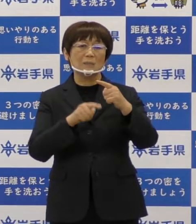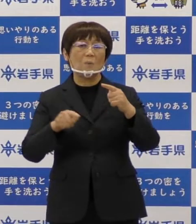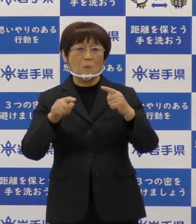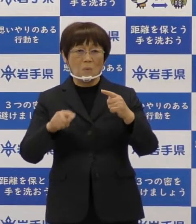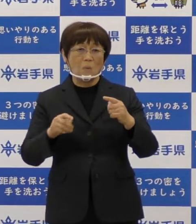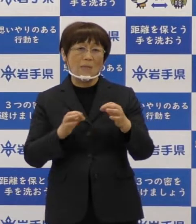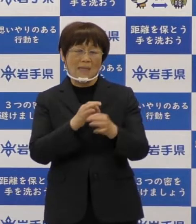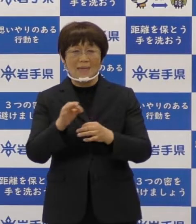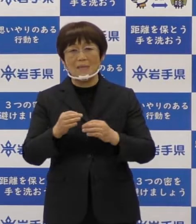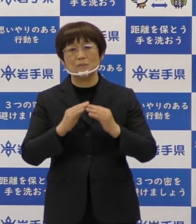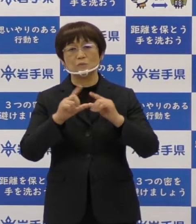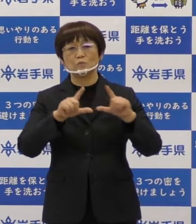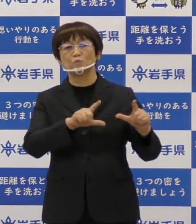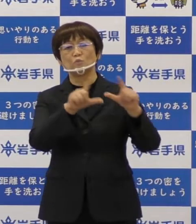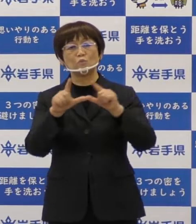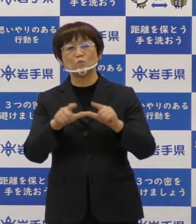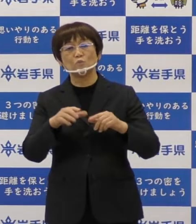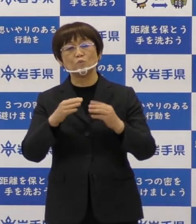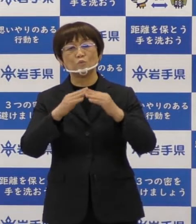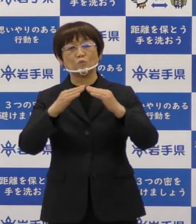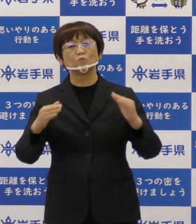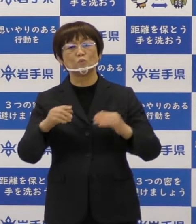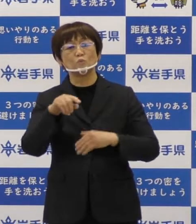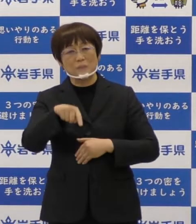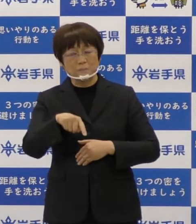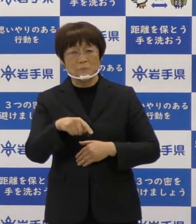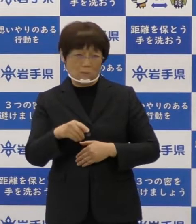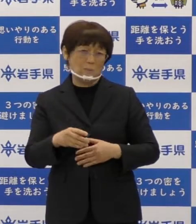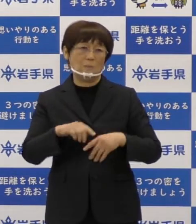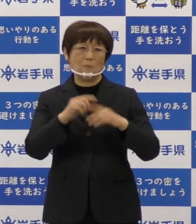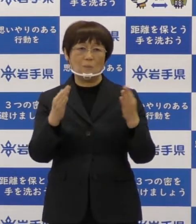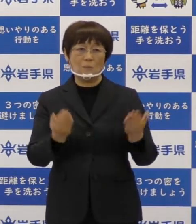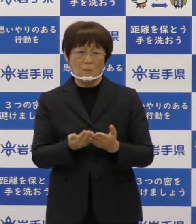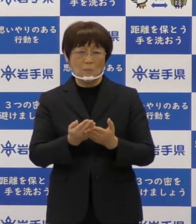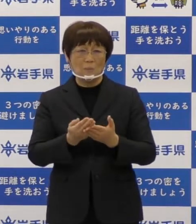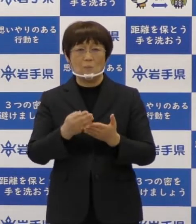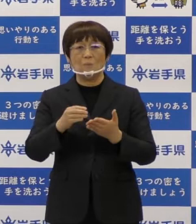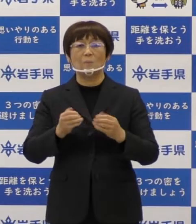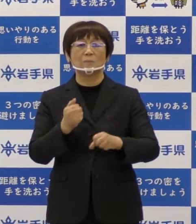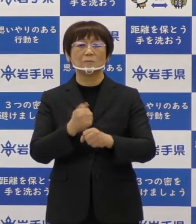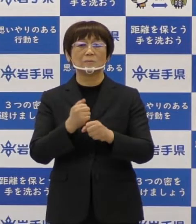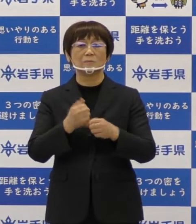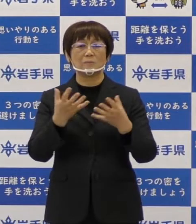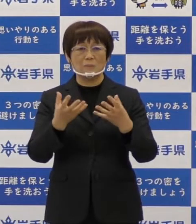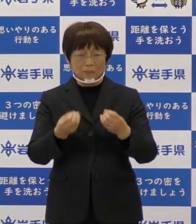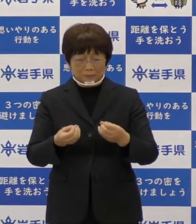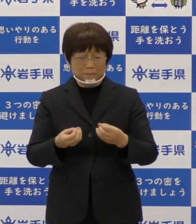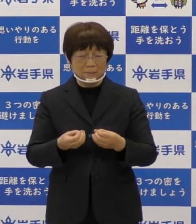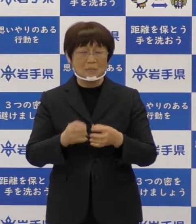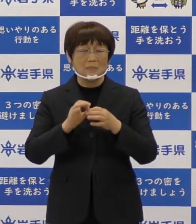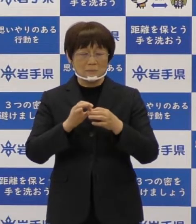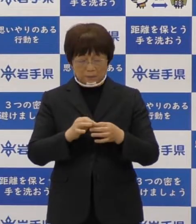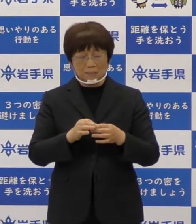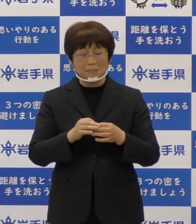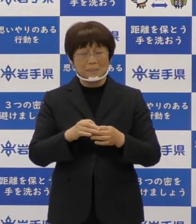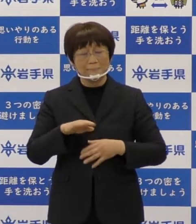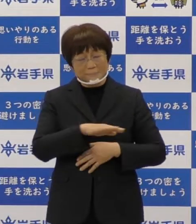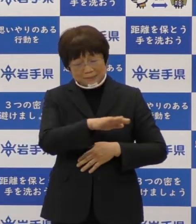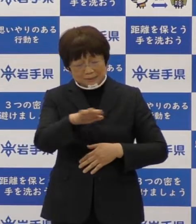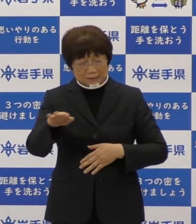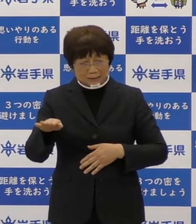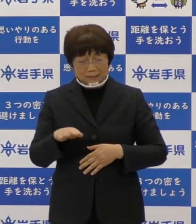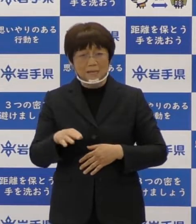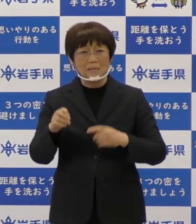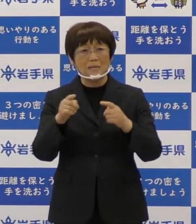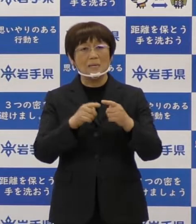昨日までに応急仮設住宅にお住まいの方すべてが高級的な住宅に